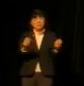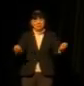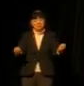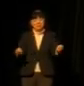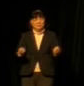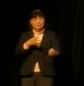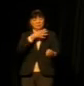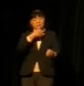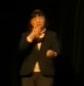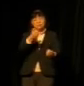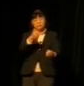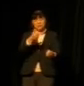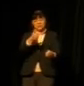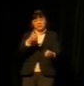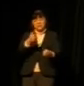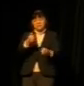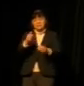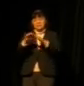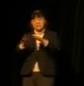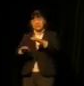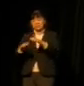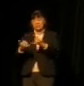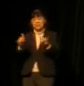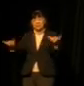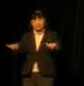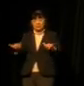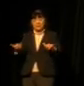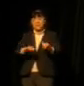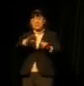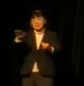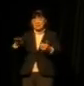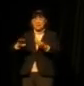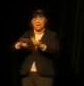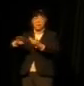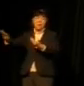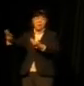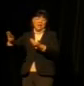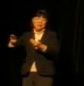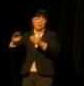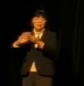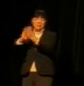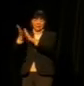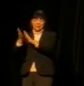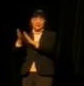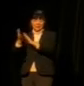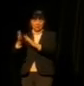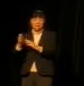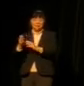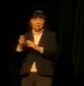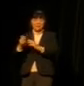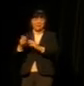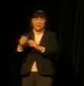歳から以下のくらいの人はみんなね、あのほとんどあのよそで、仕事がないのでよそで ね山形県とか避